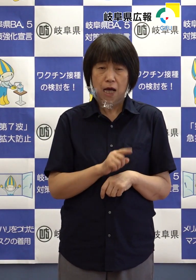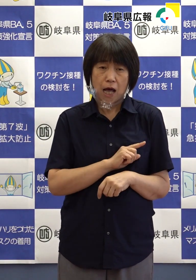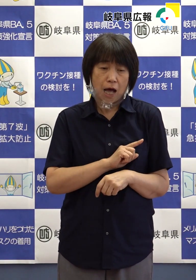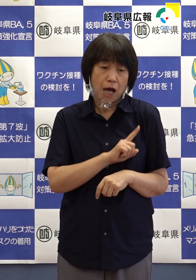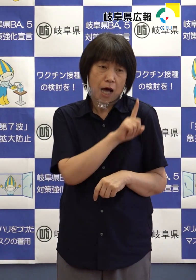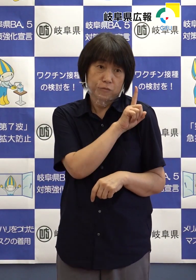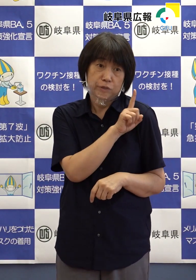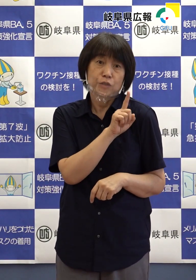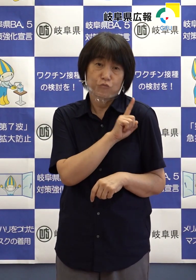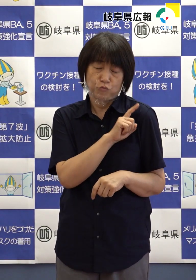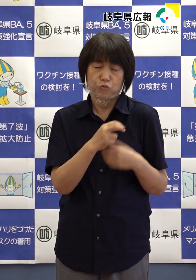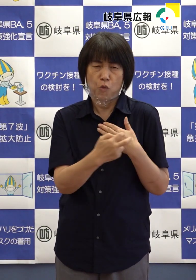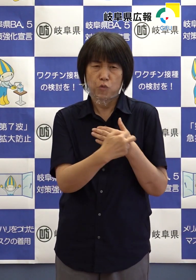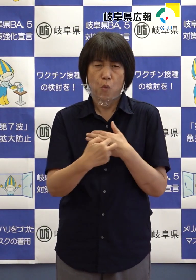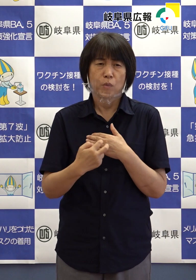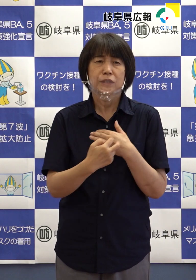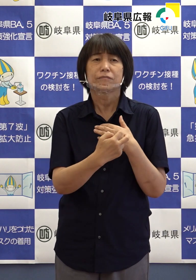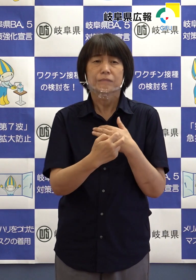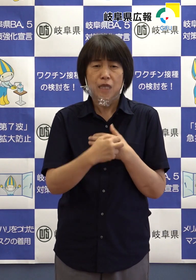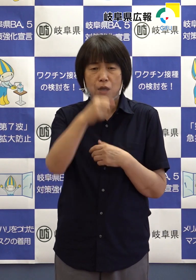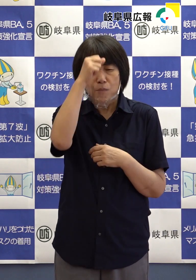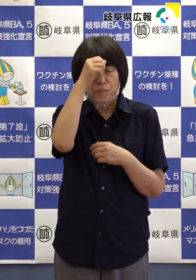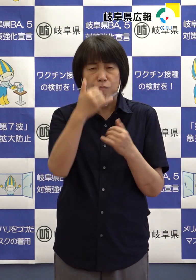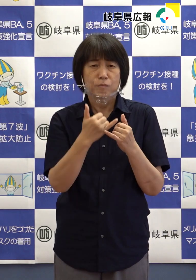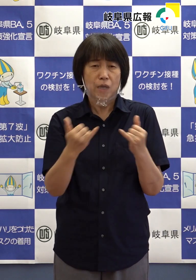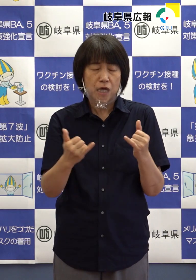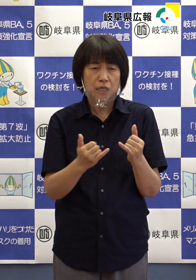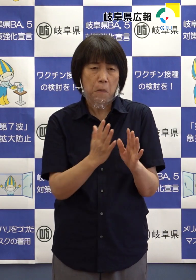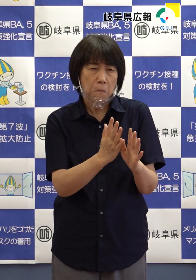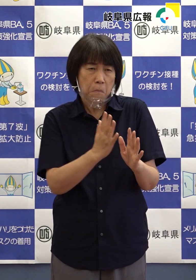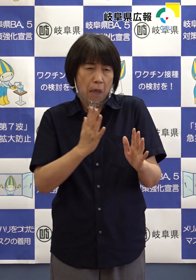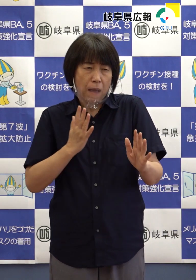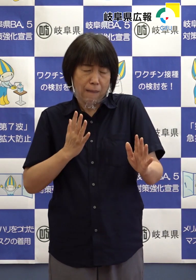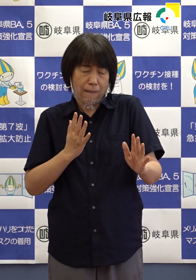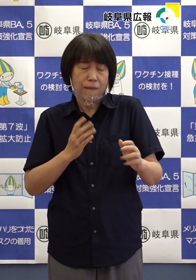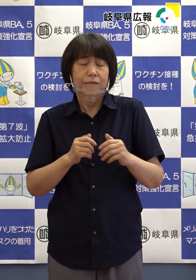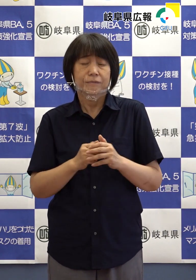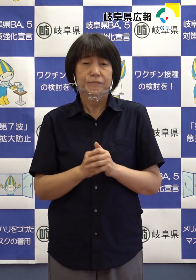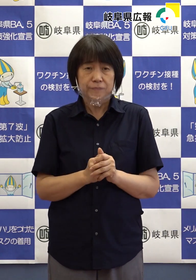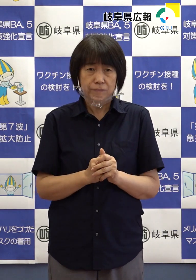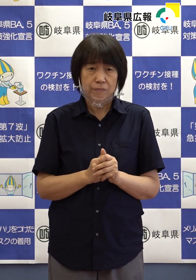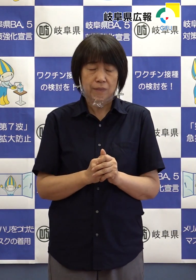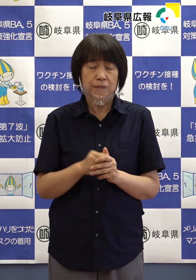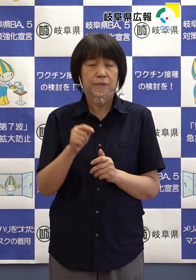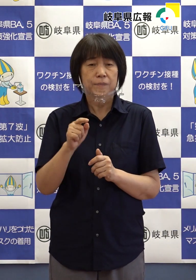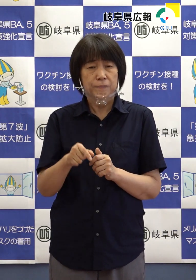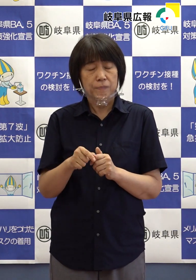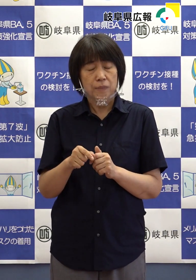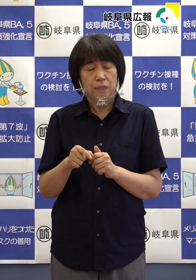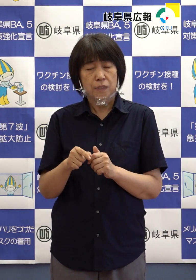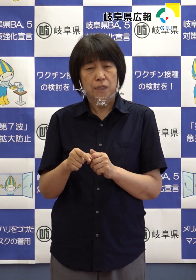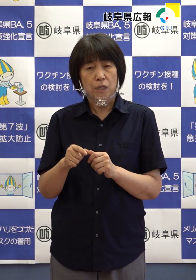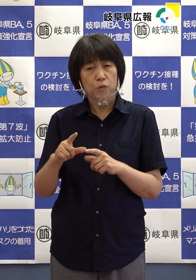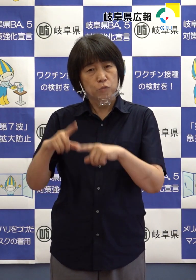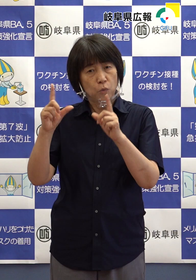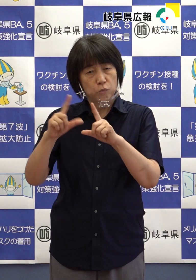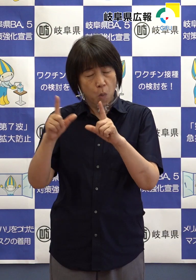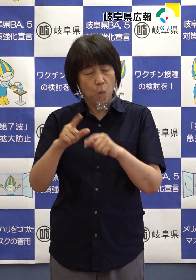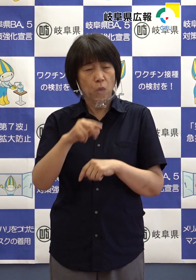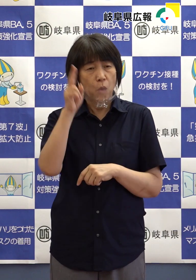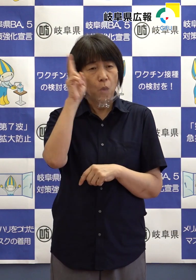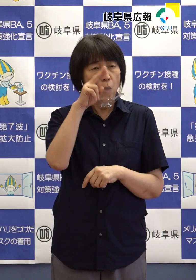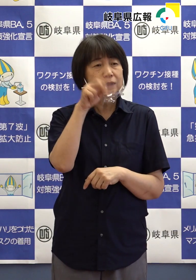ものすごい人の行列が並んでいるとこれはまだ岐阜県っていうよりあの都会の方とか言っていますがね東京とか大阪で